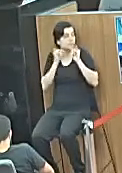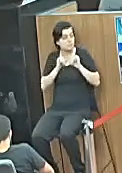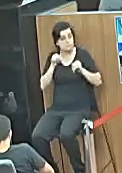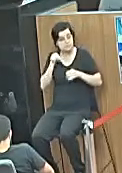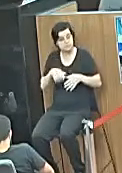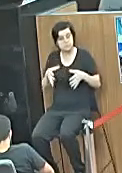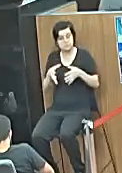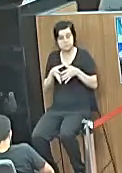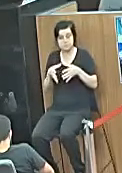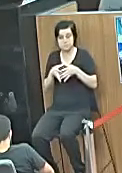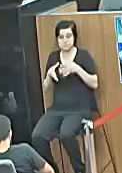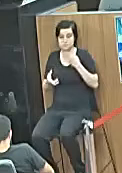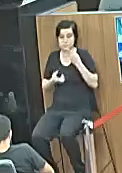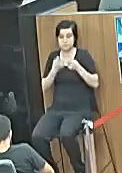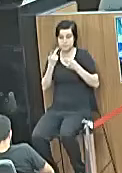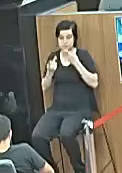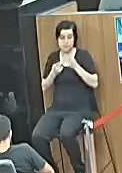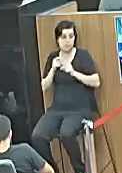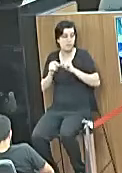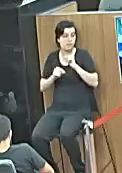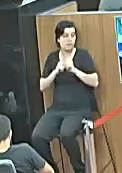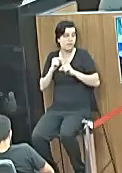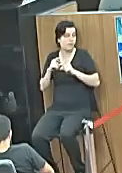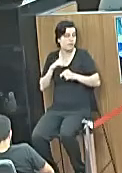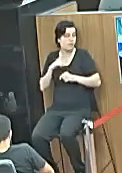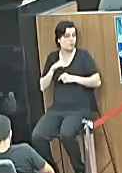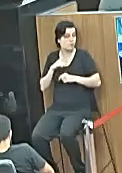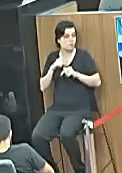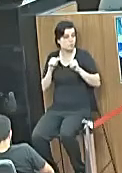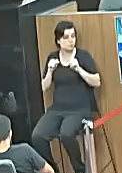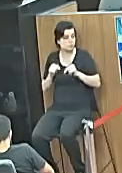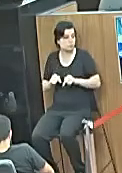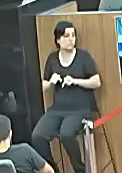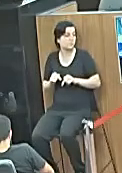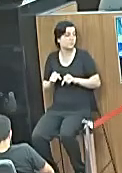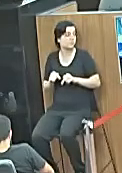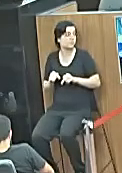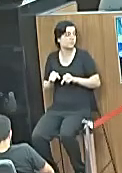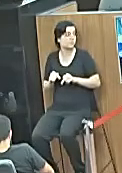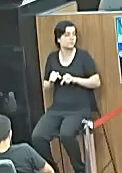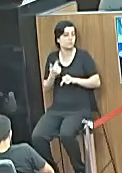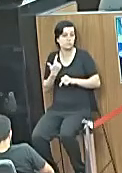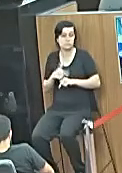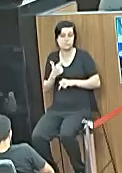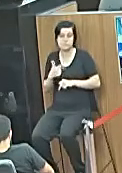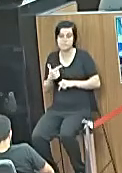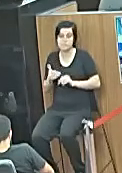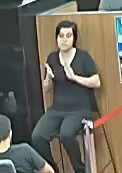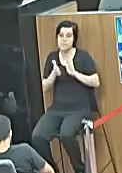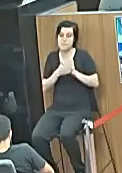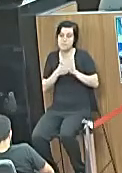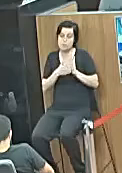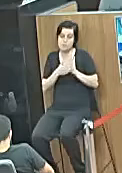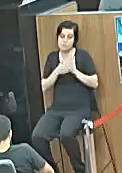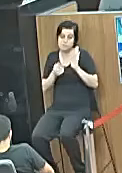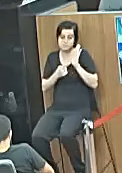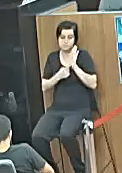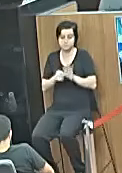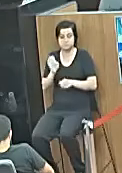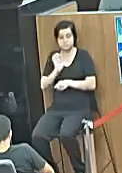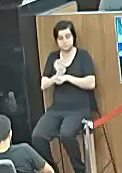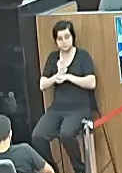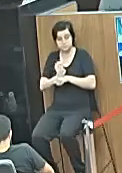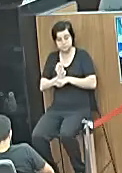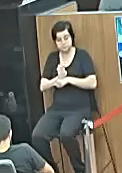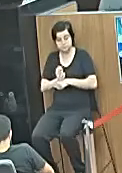grupo fez as medidas em meio aberto que não figuraram na proposta apresentada inicialmente pelo estado